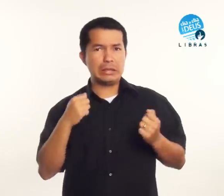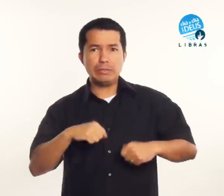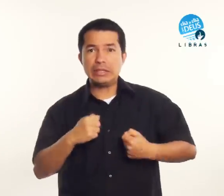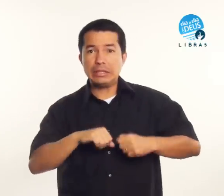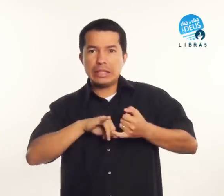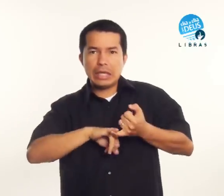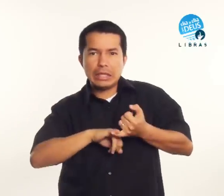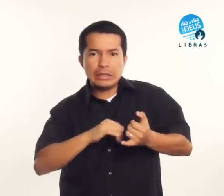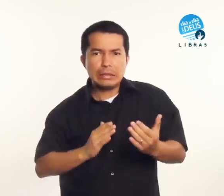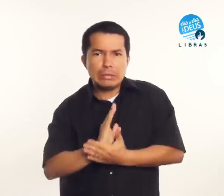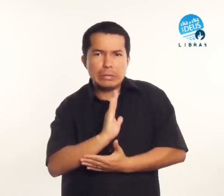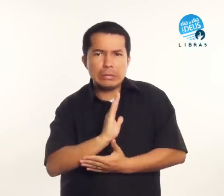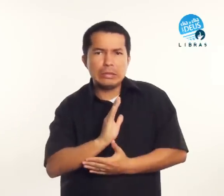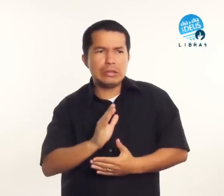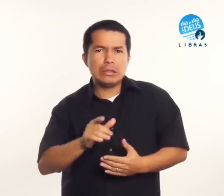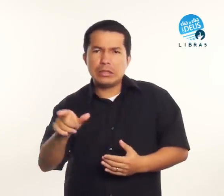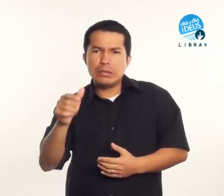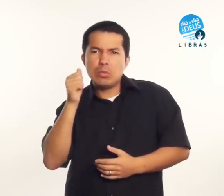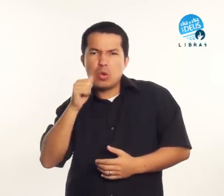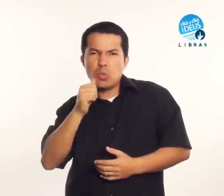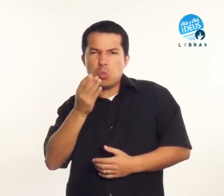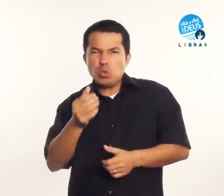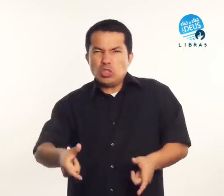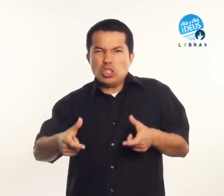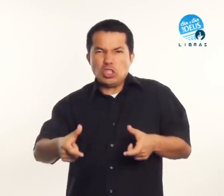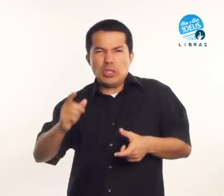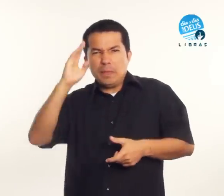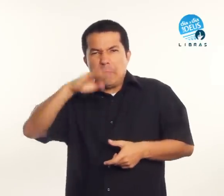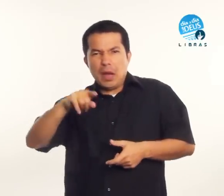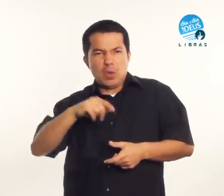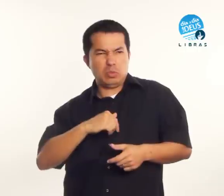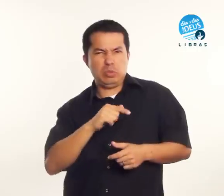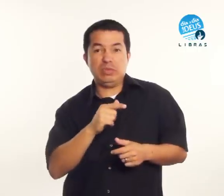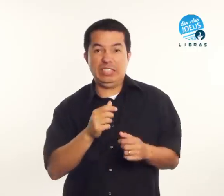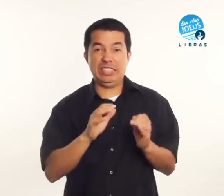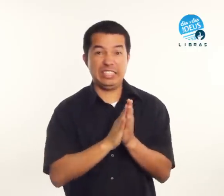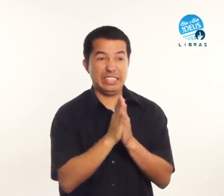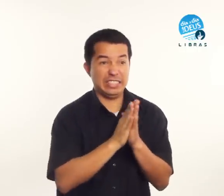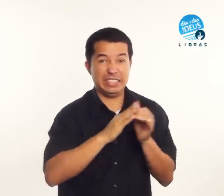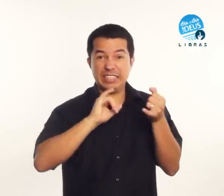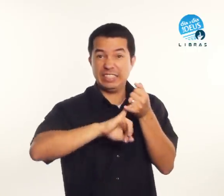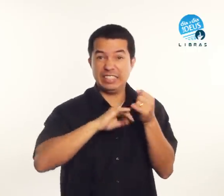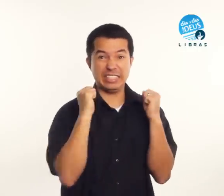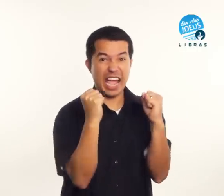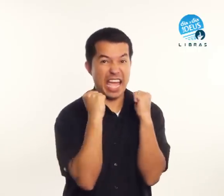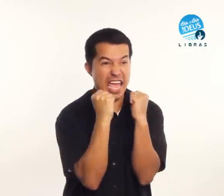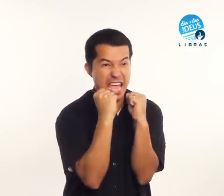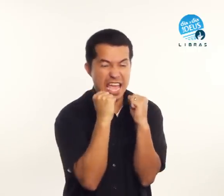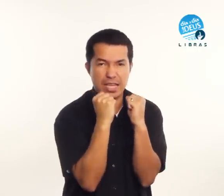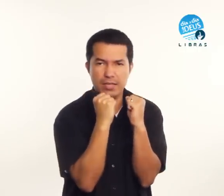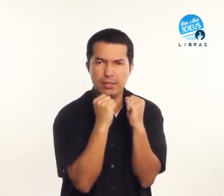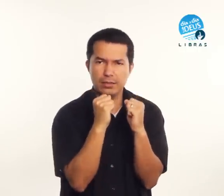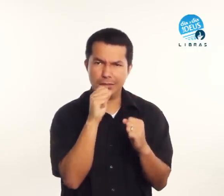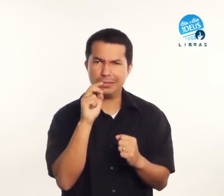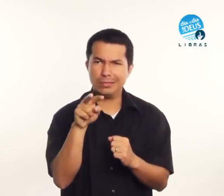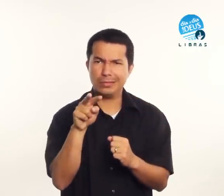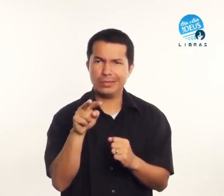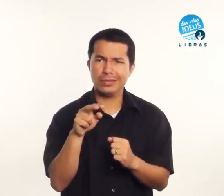Porque, de uma certa maneira, a gente vai sendo inculcado, pressionado por valores que